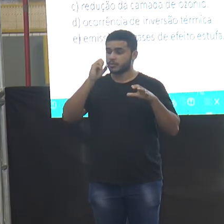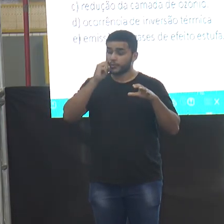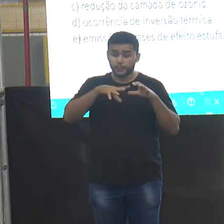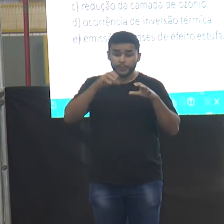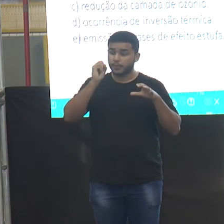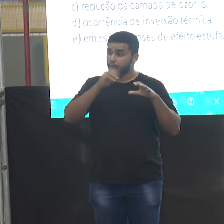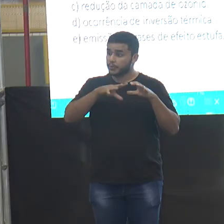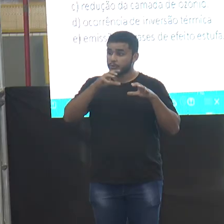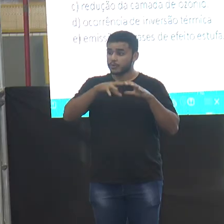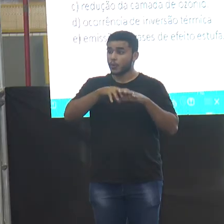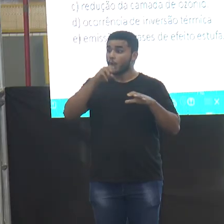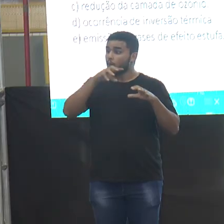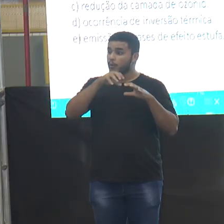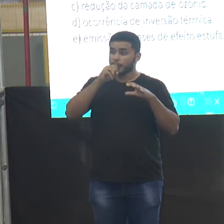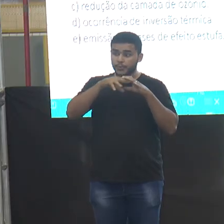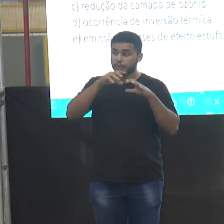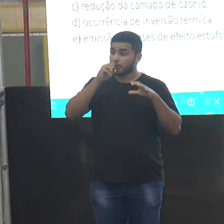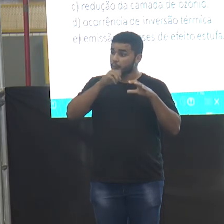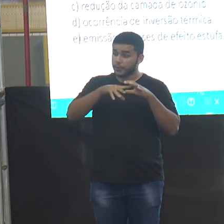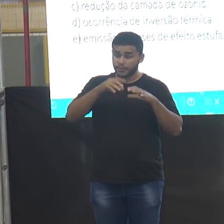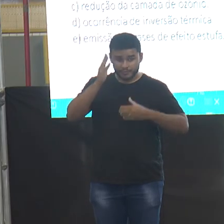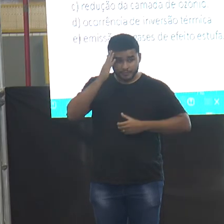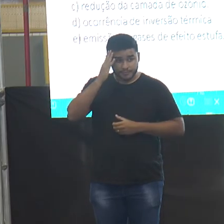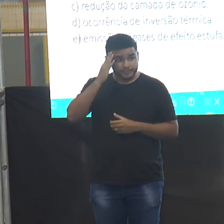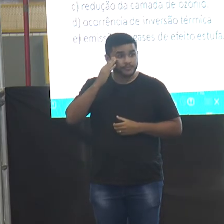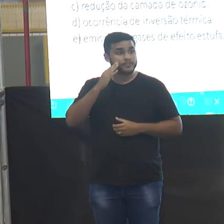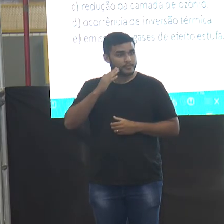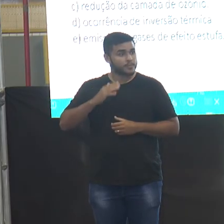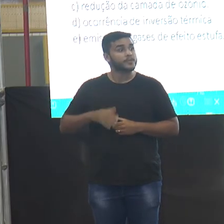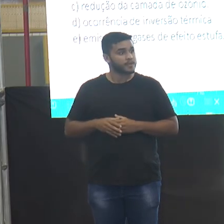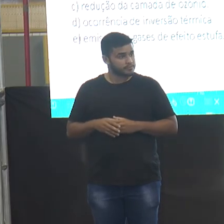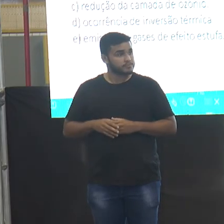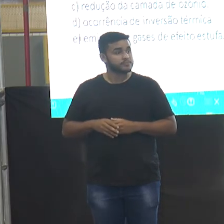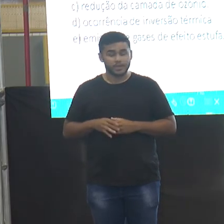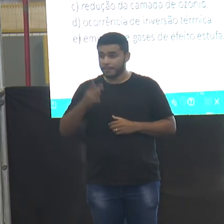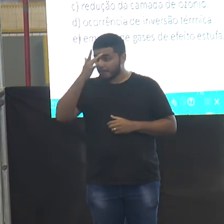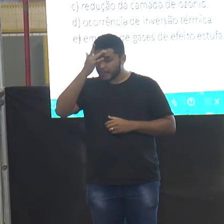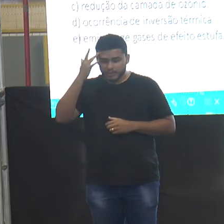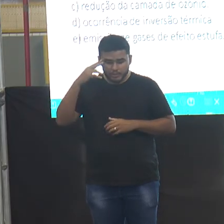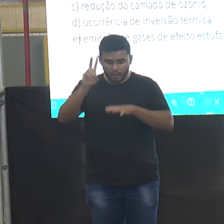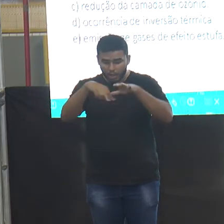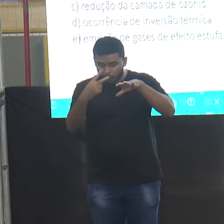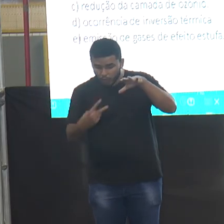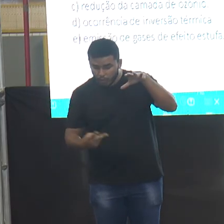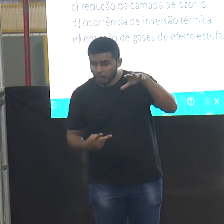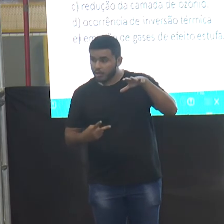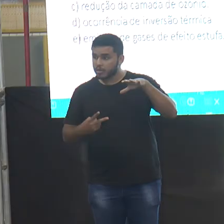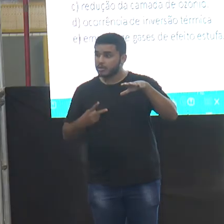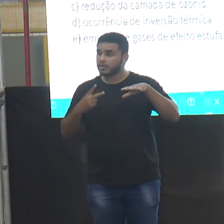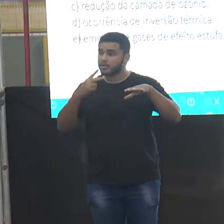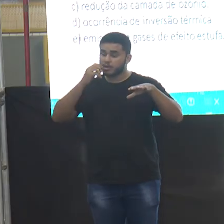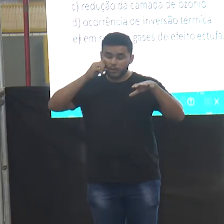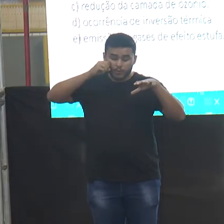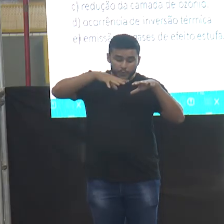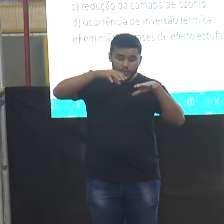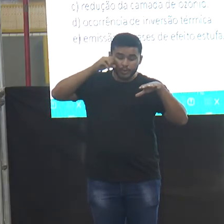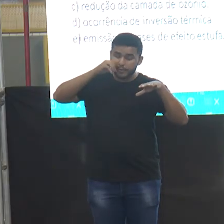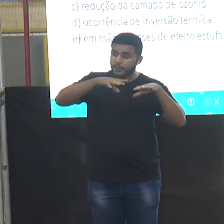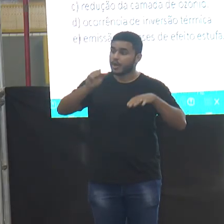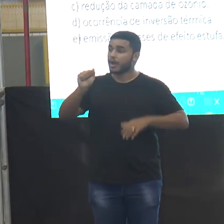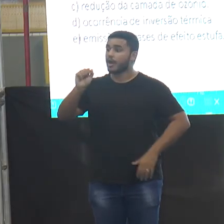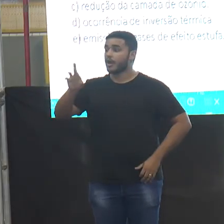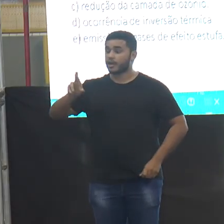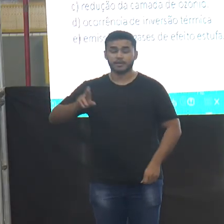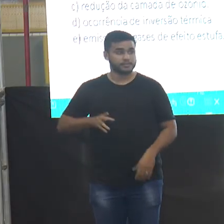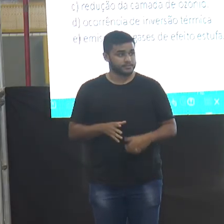não está puxando de dentro. Então, sai oxigênio e CO2, sai ar para dentro da boca da pessoa. É colocar ar dentro do indivíduo, tá?